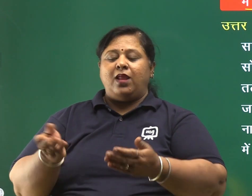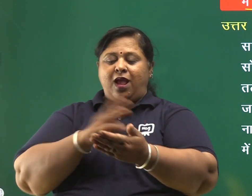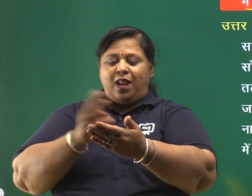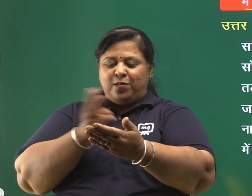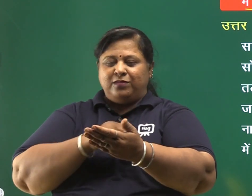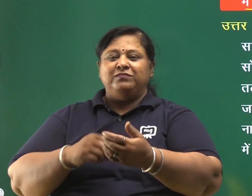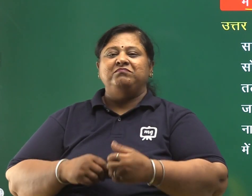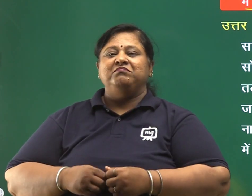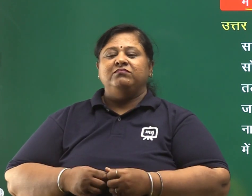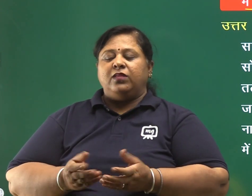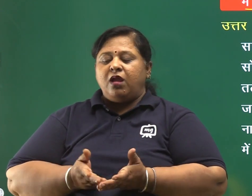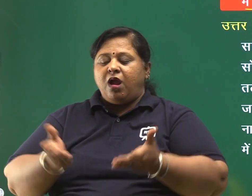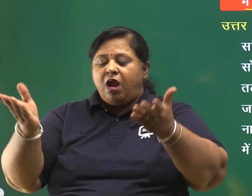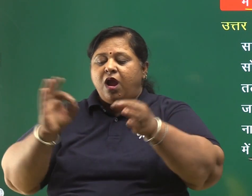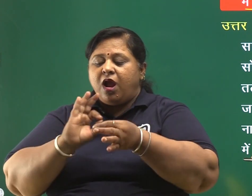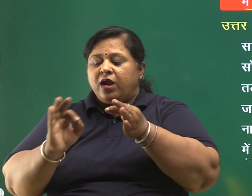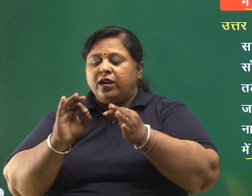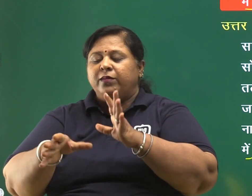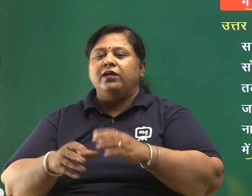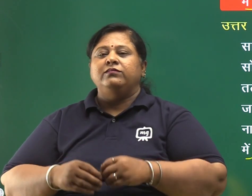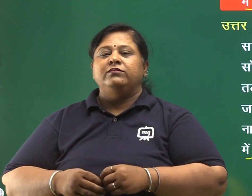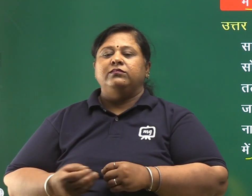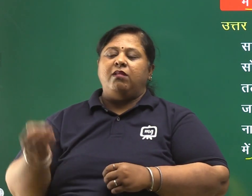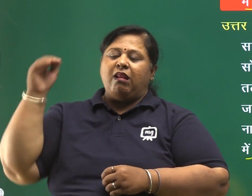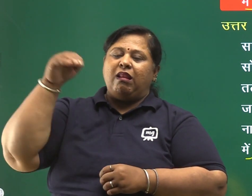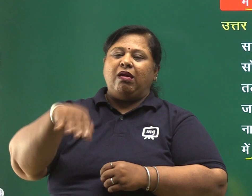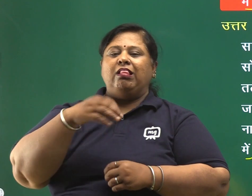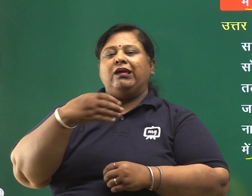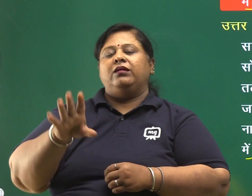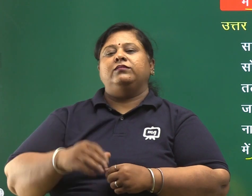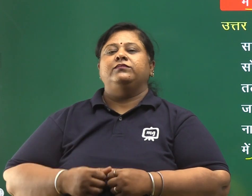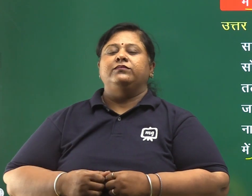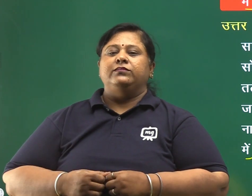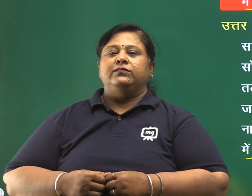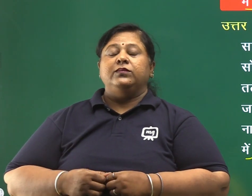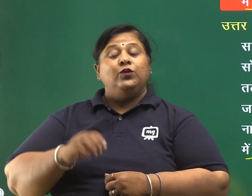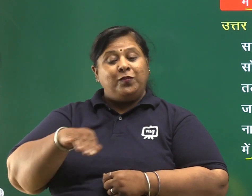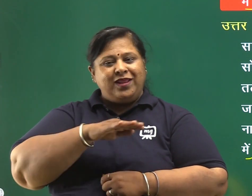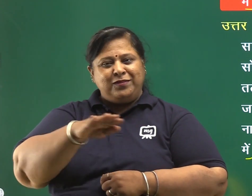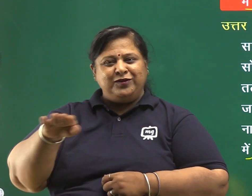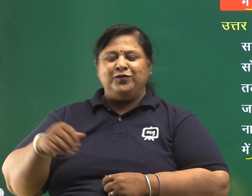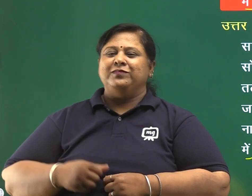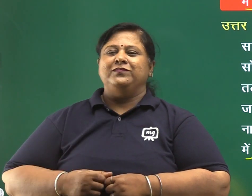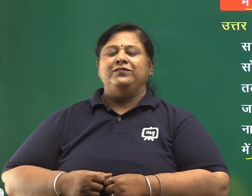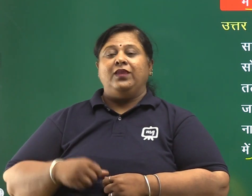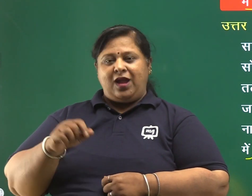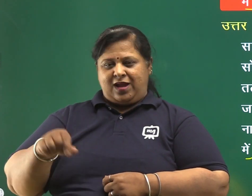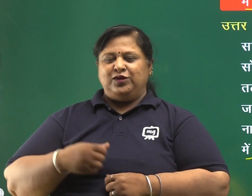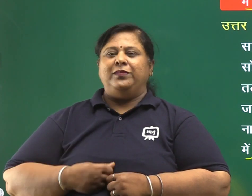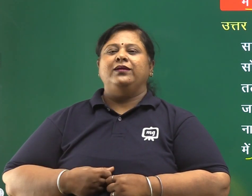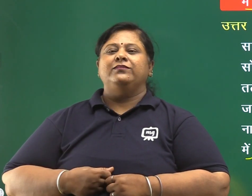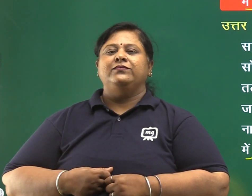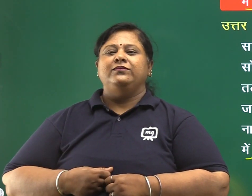एल्बम अंगीठी में डाल दिया। तो प्यारे बच्चों, आज